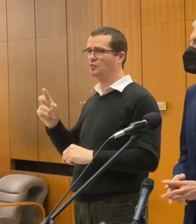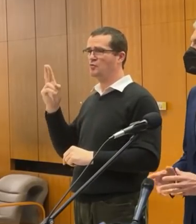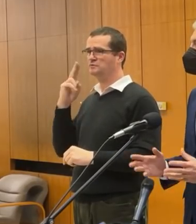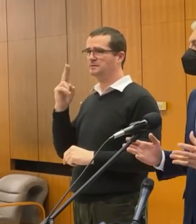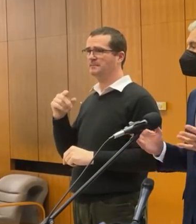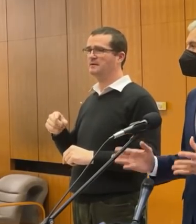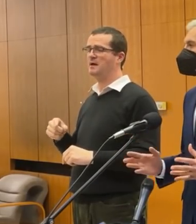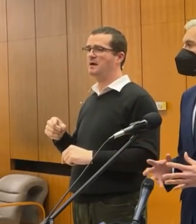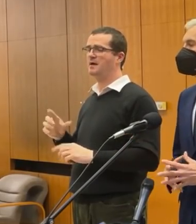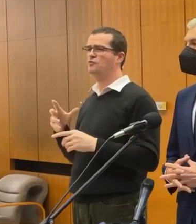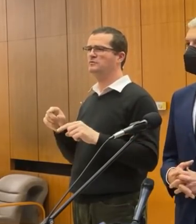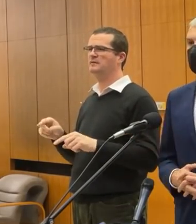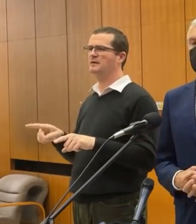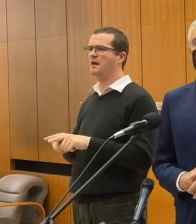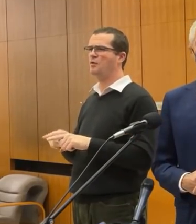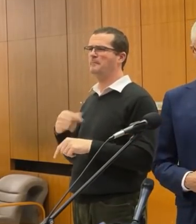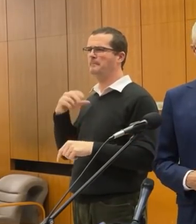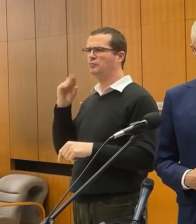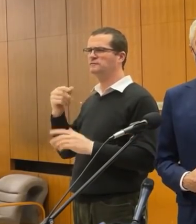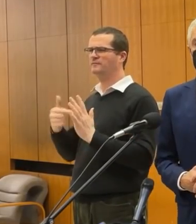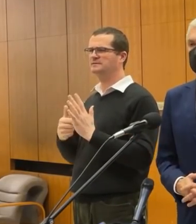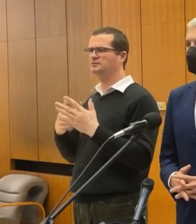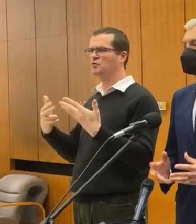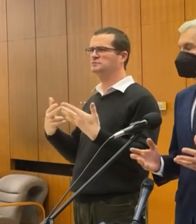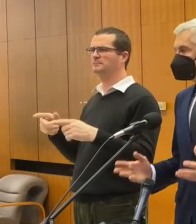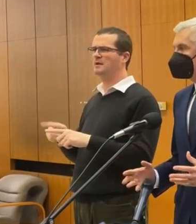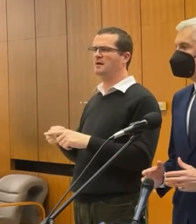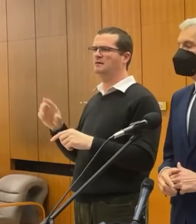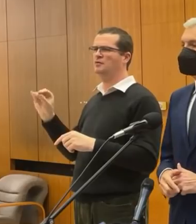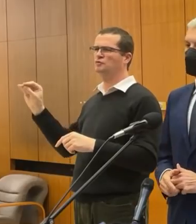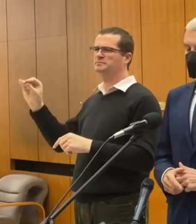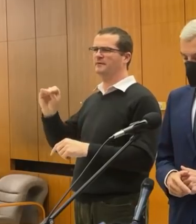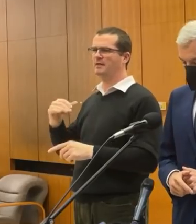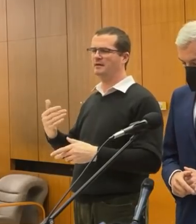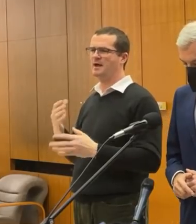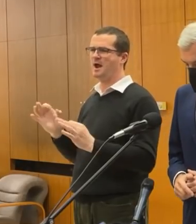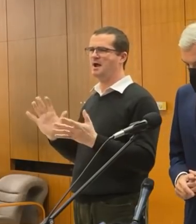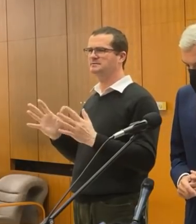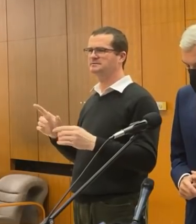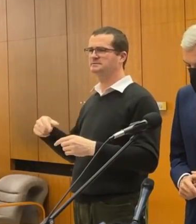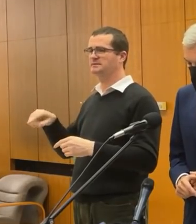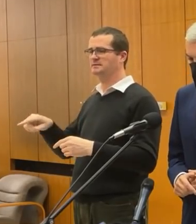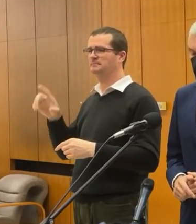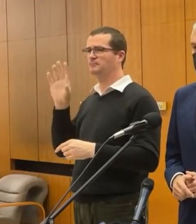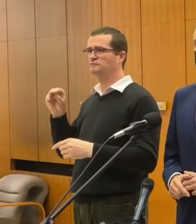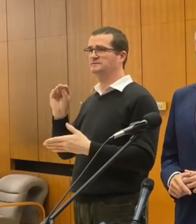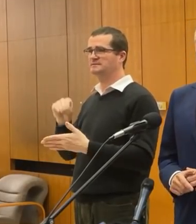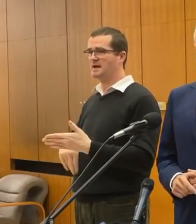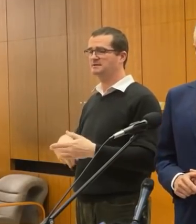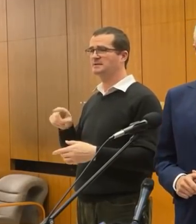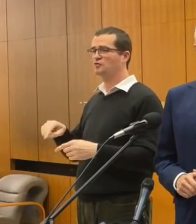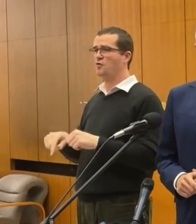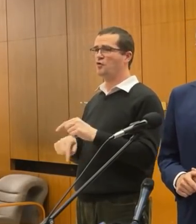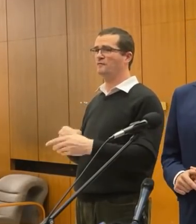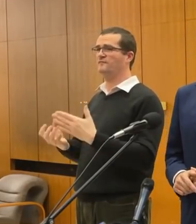znamená, nie je to tak, ako sme počúvali v roku 2018 a pravdepodobne to budete počúvať znovu, že toto je